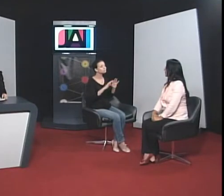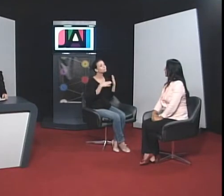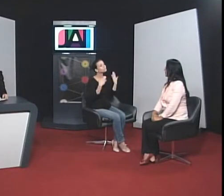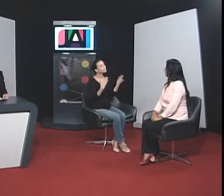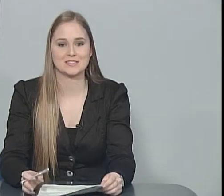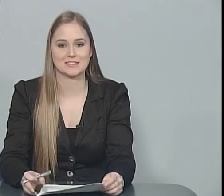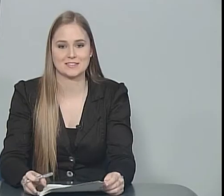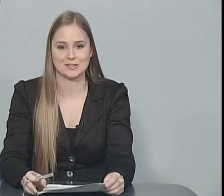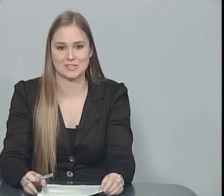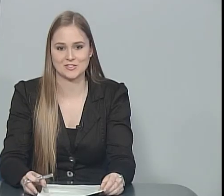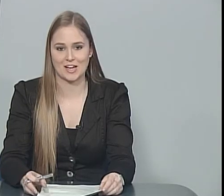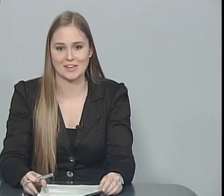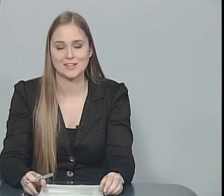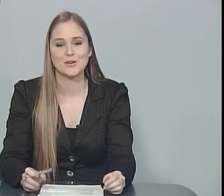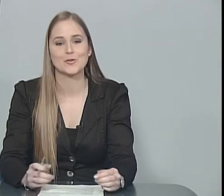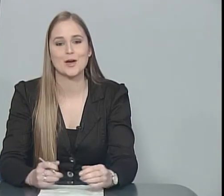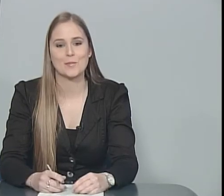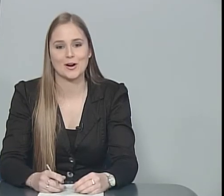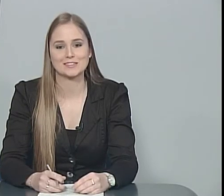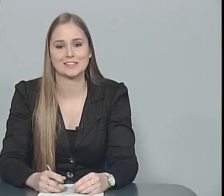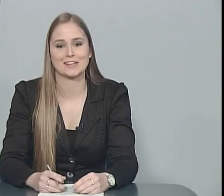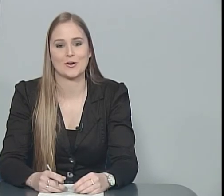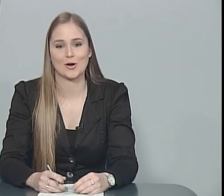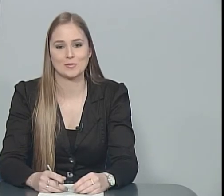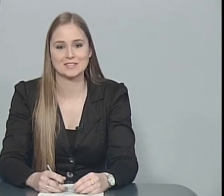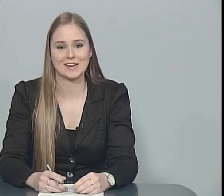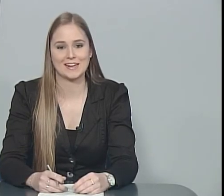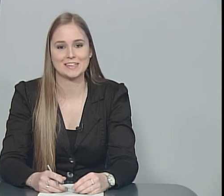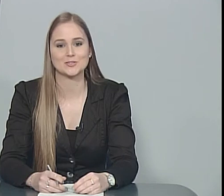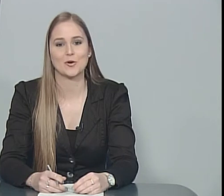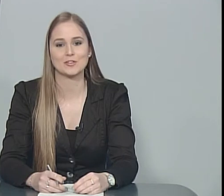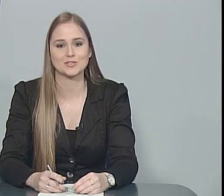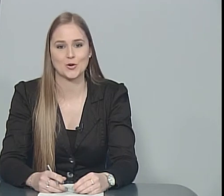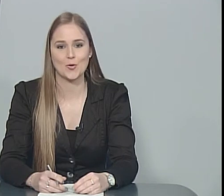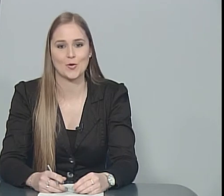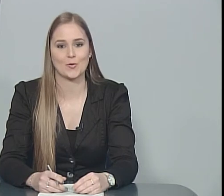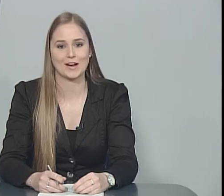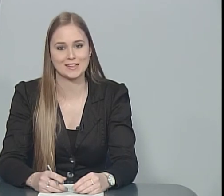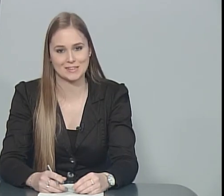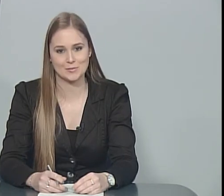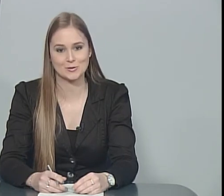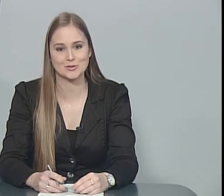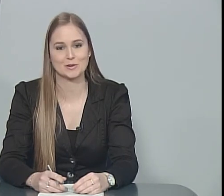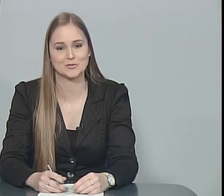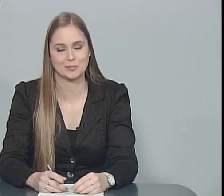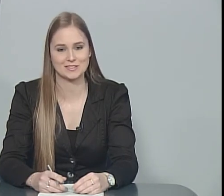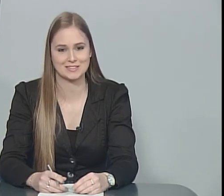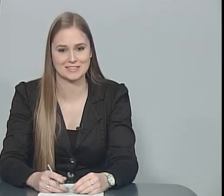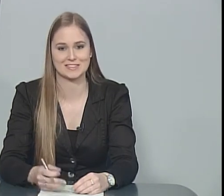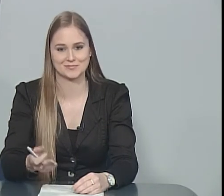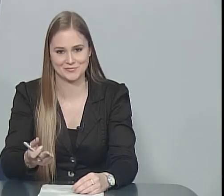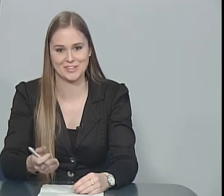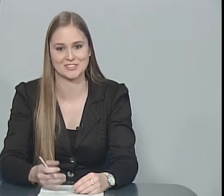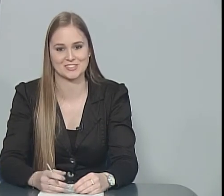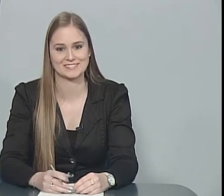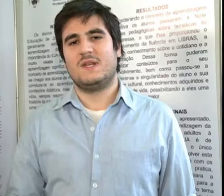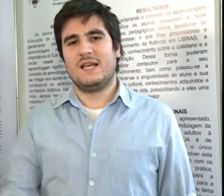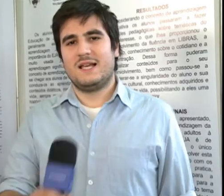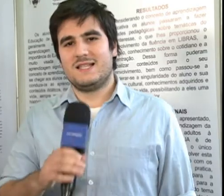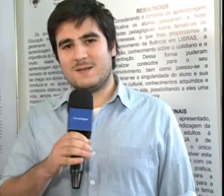de apresentação da JAI, o repórter Gregório Mascarenhas conversou com um acadêmico sobre a sua pesquisa. Veja. Estamos